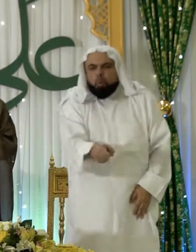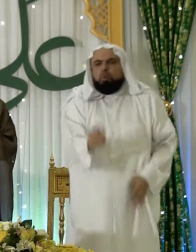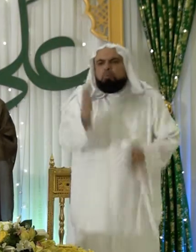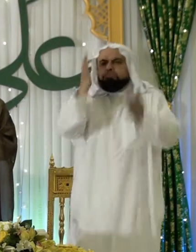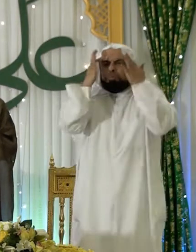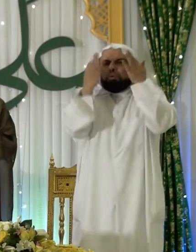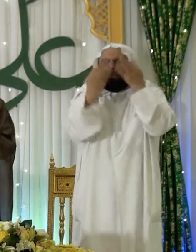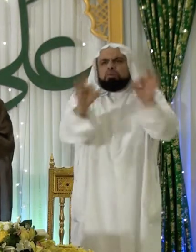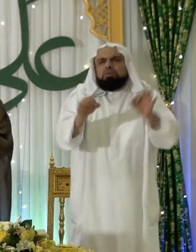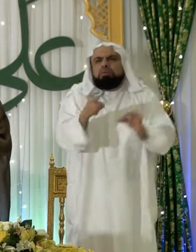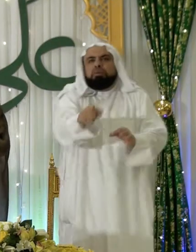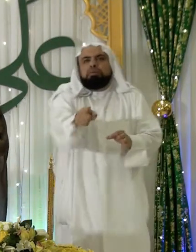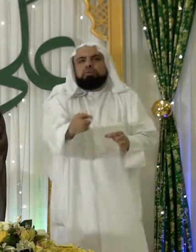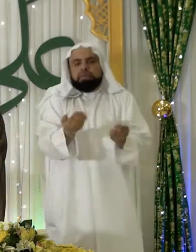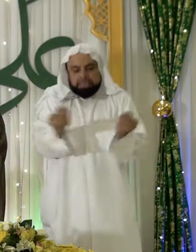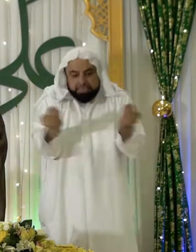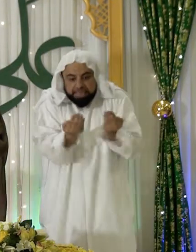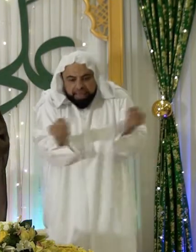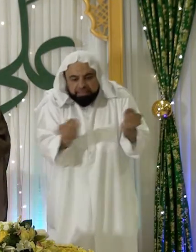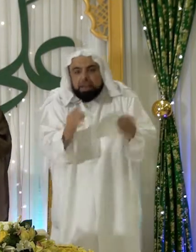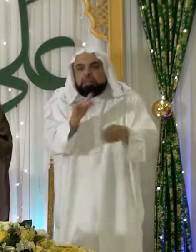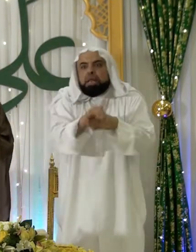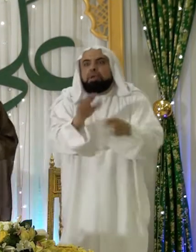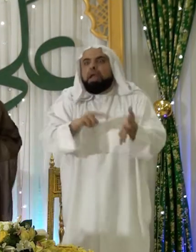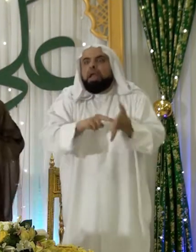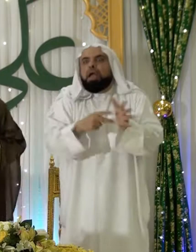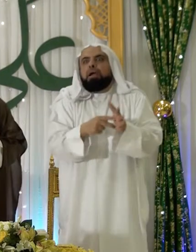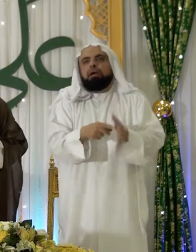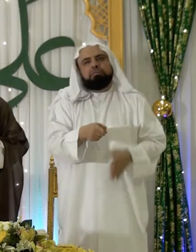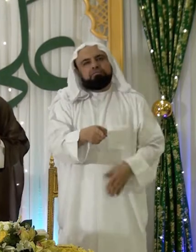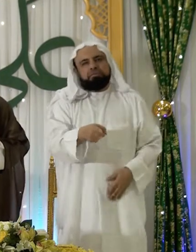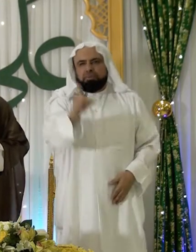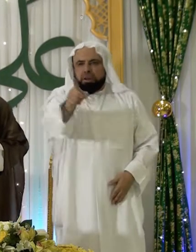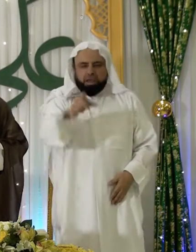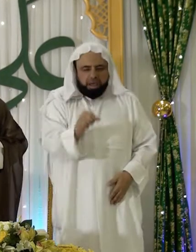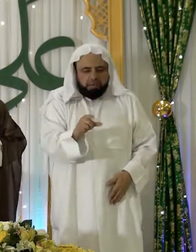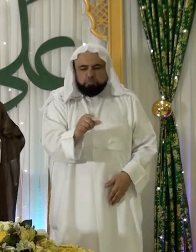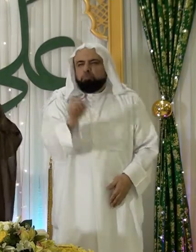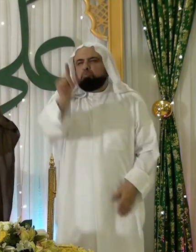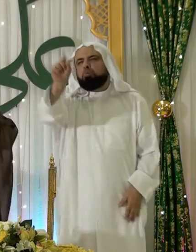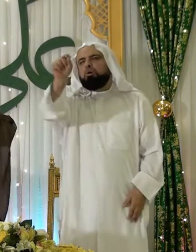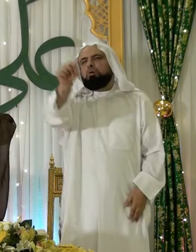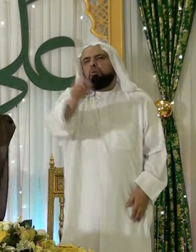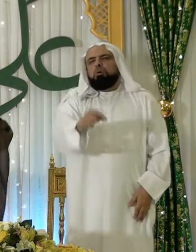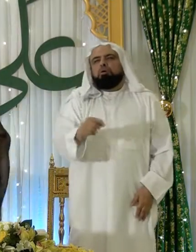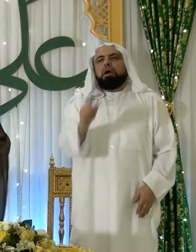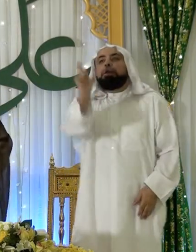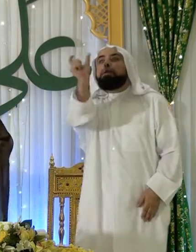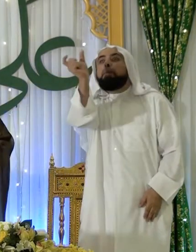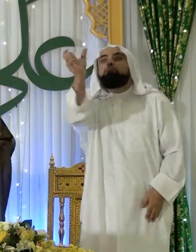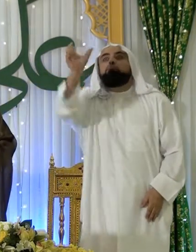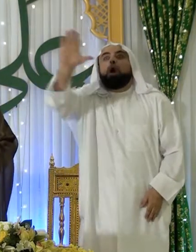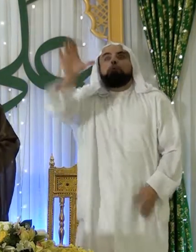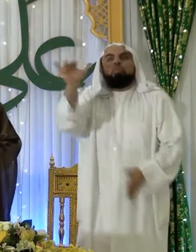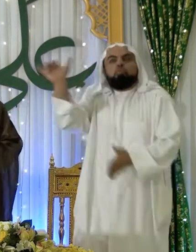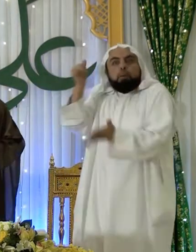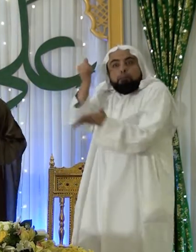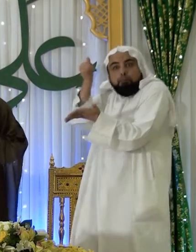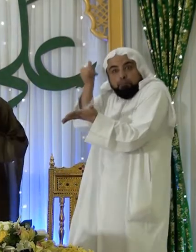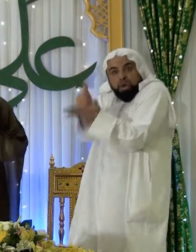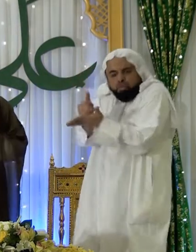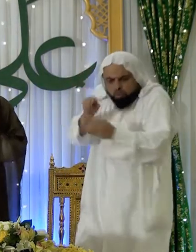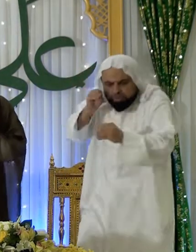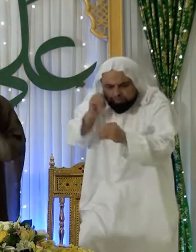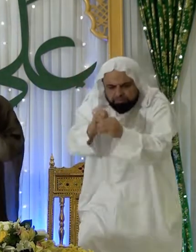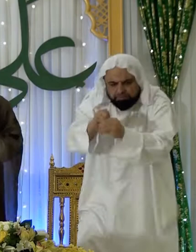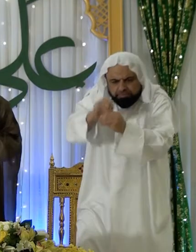لم تكن على يد أبيه، وإنما تربيته على يد رسول الله صلى الله عليه